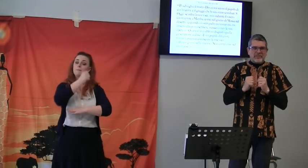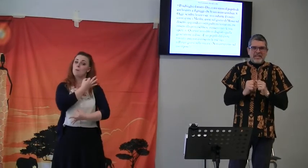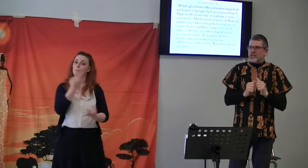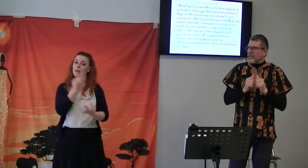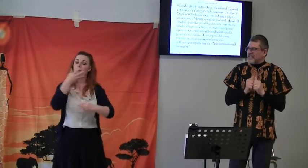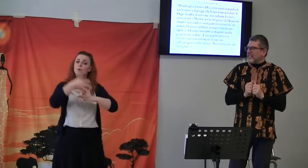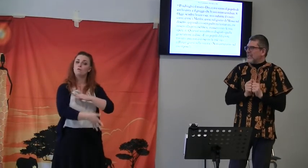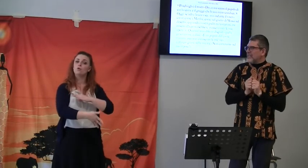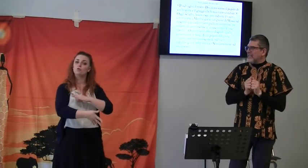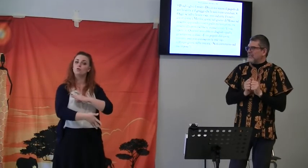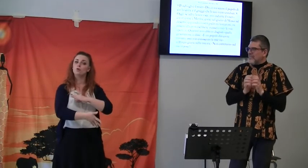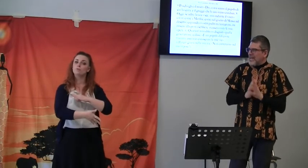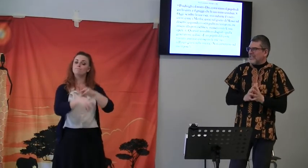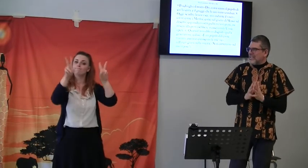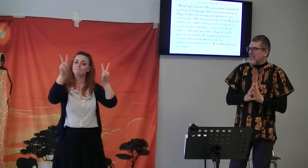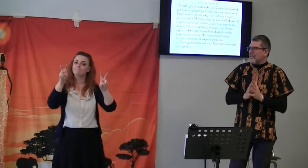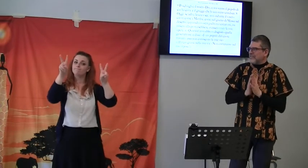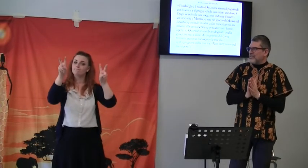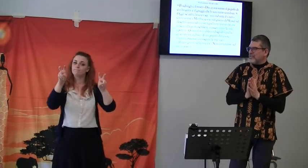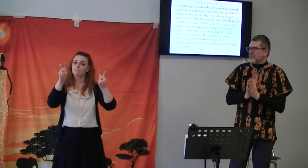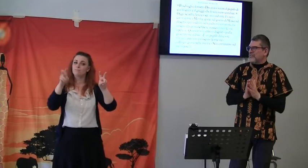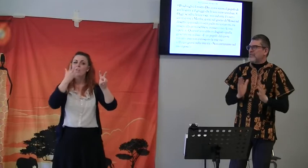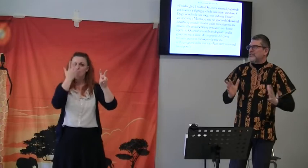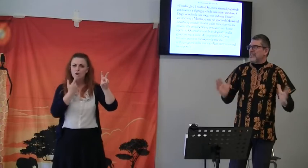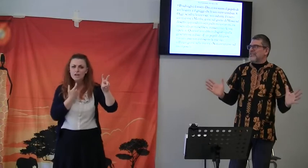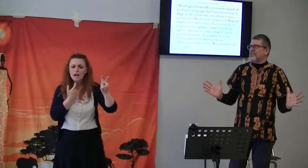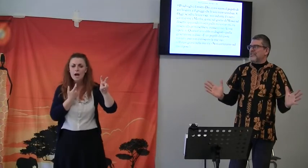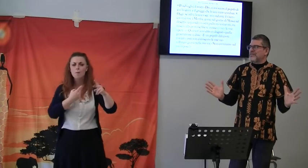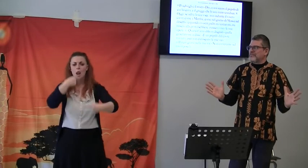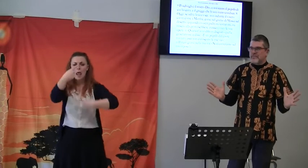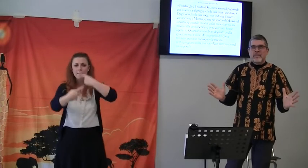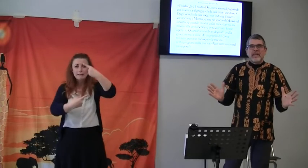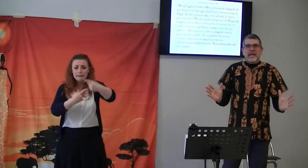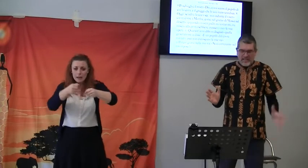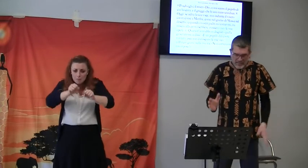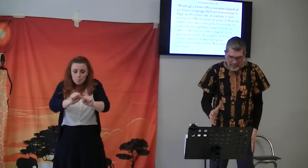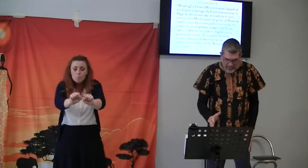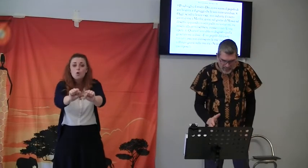Per poter guarire dal male della lamentazione dobbiamo adorare il Signore.